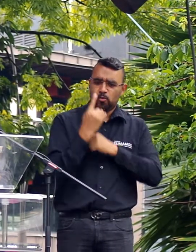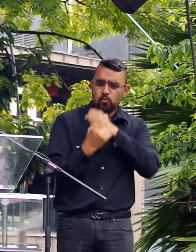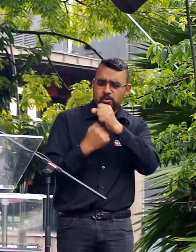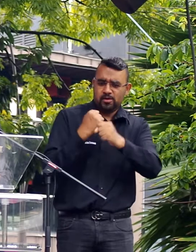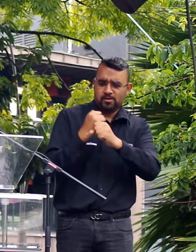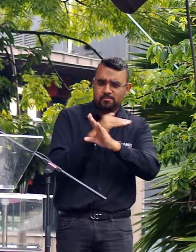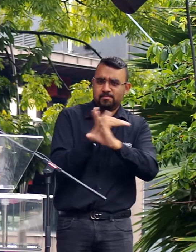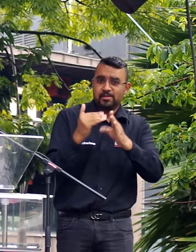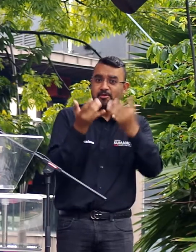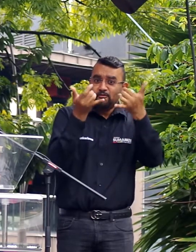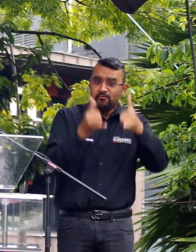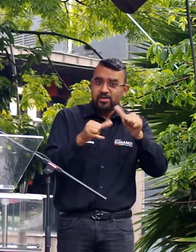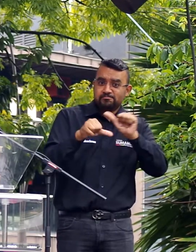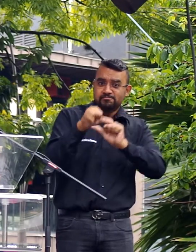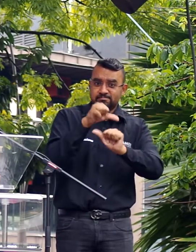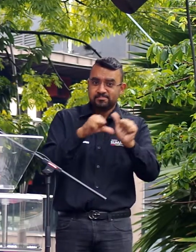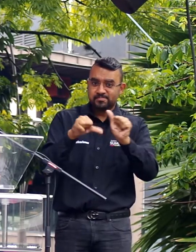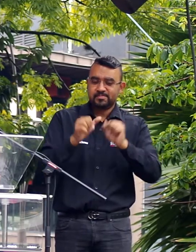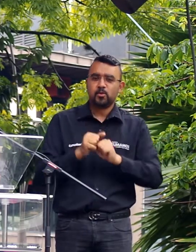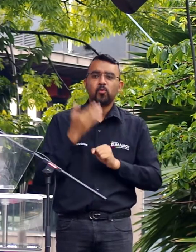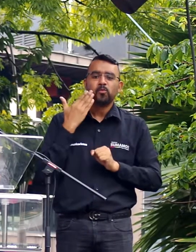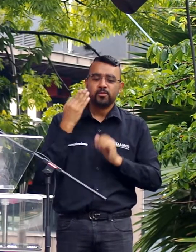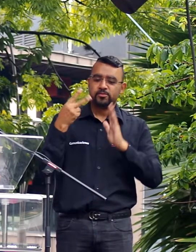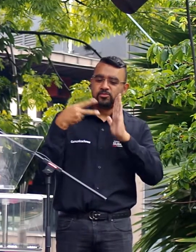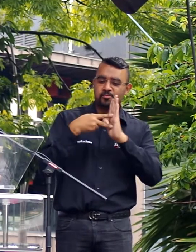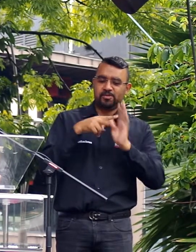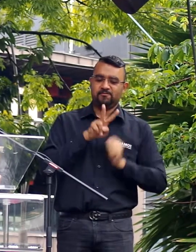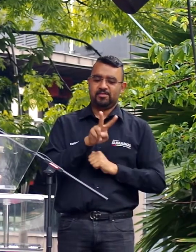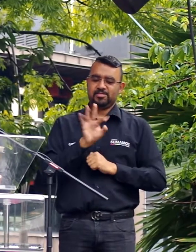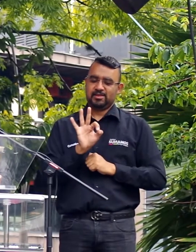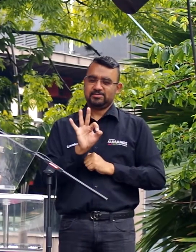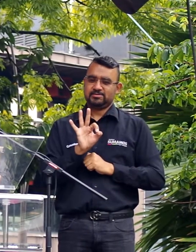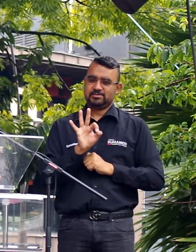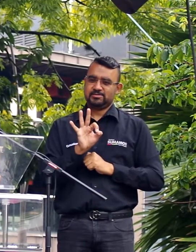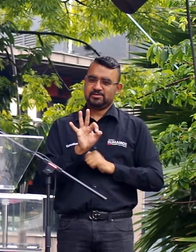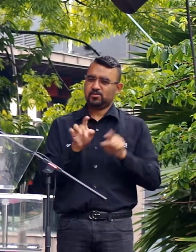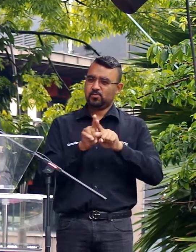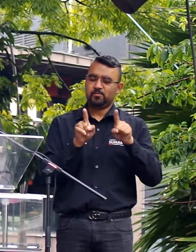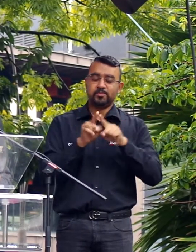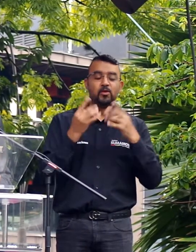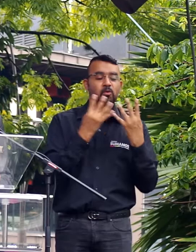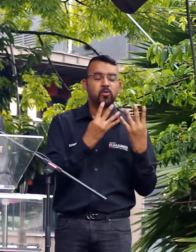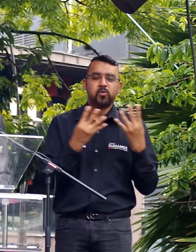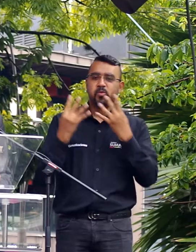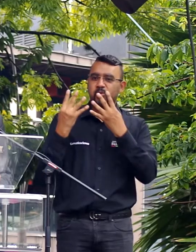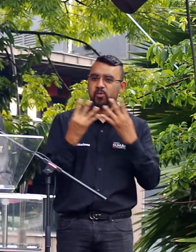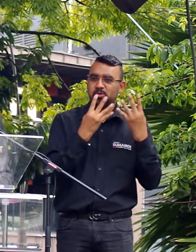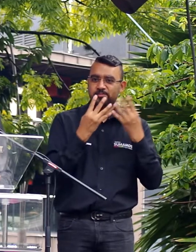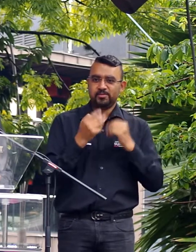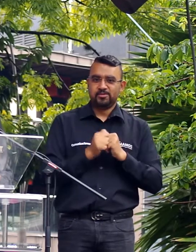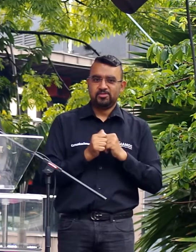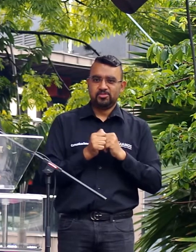medio. Estaremos en el 2023 celebrando el cumpleaños número